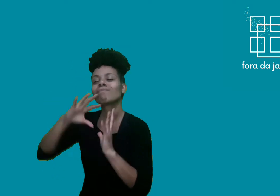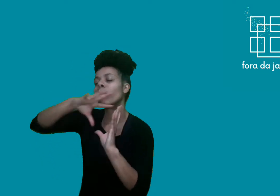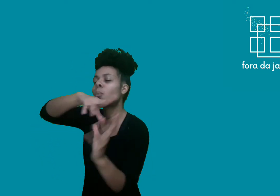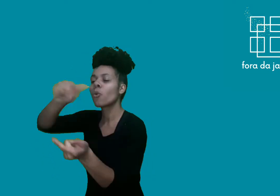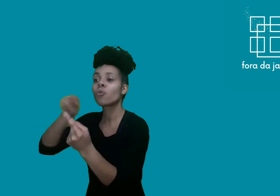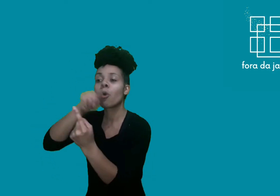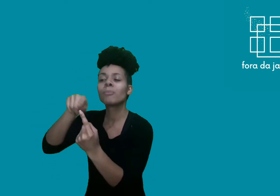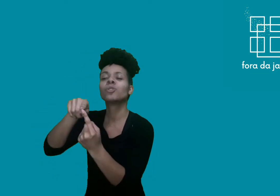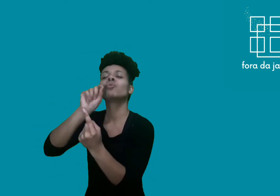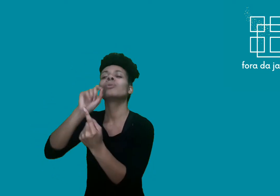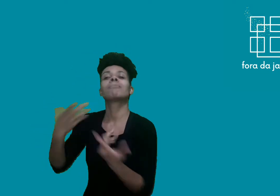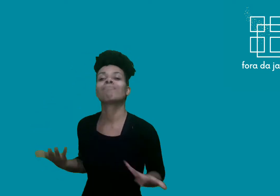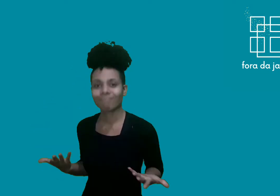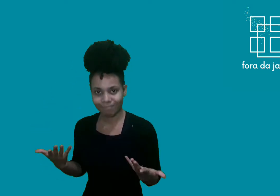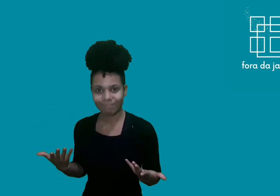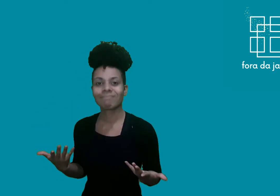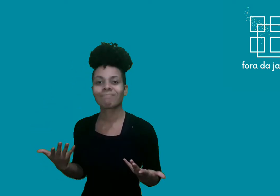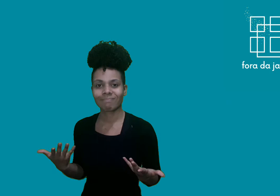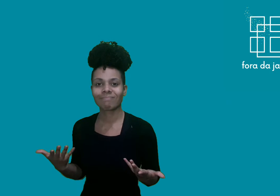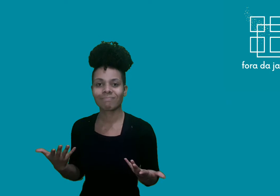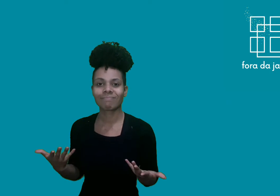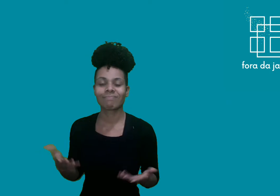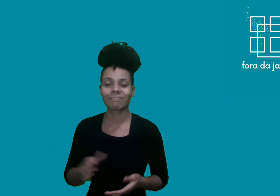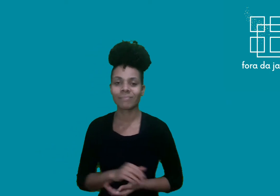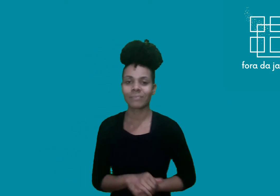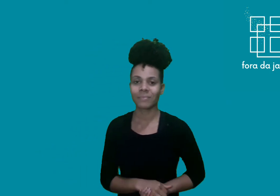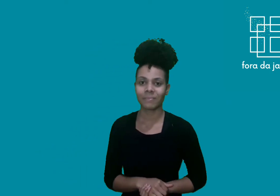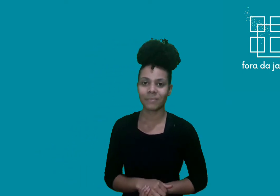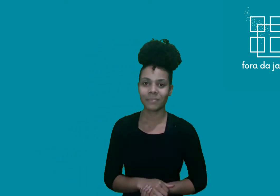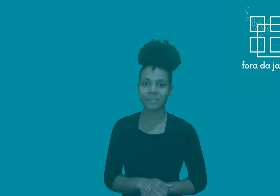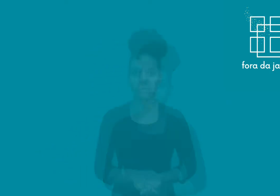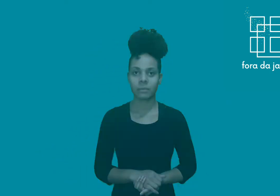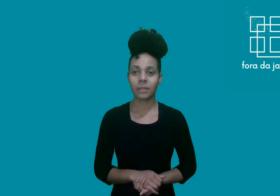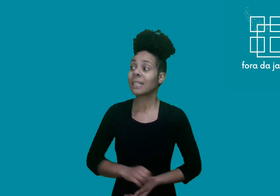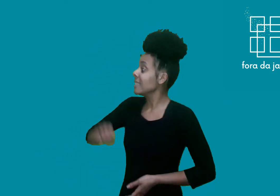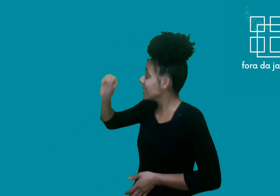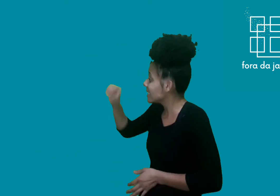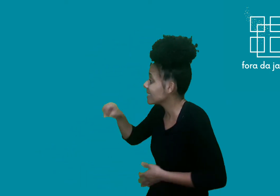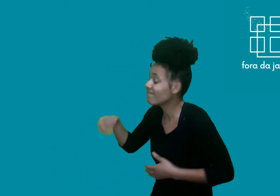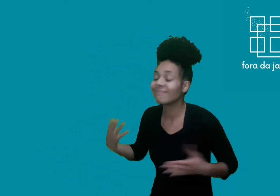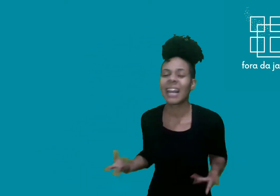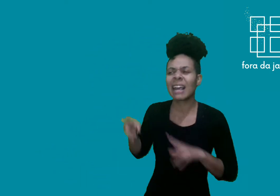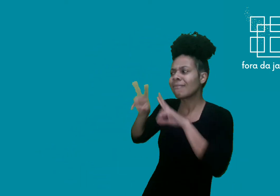Isso é muito importante. Que eu acho que achar o nosso caminho, né, achar o nosso lugar no mundo,